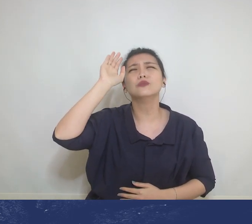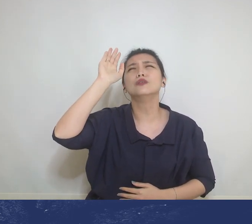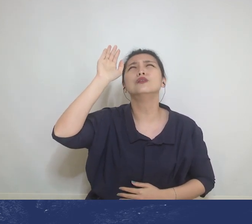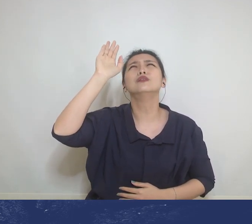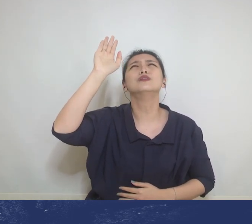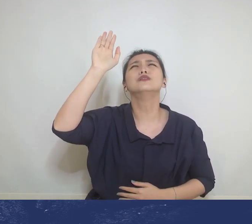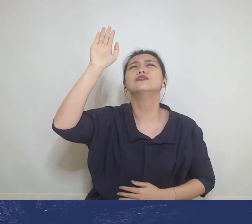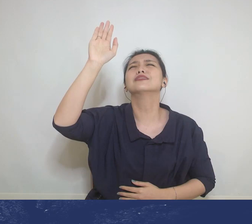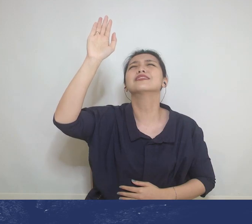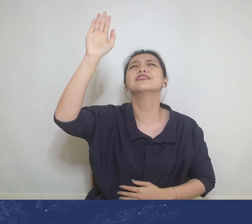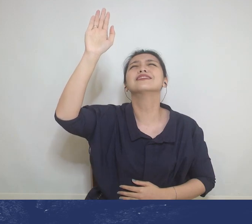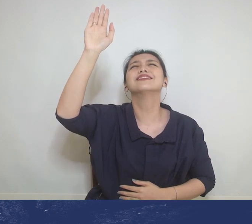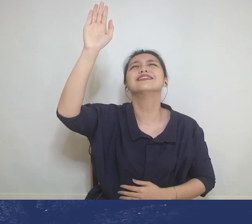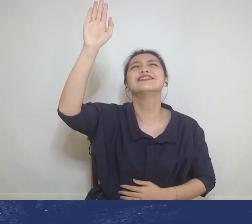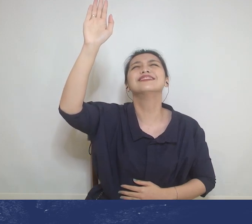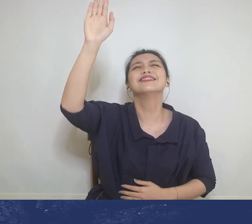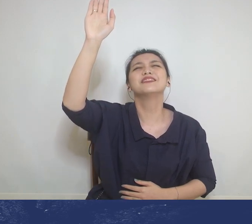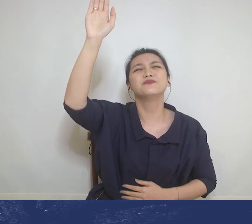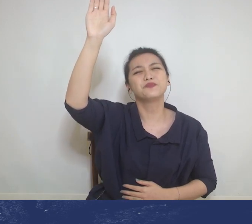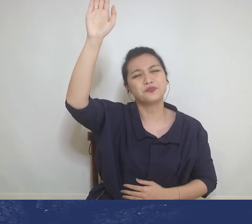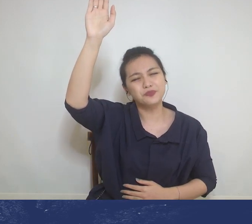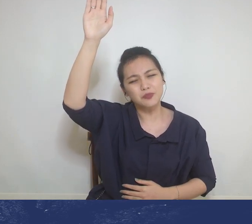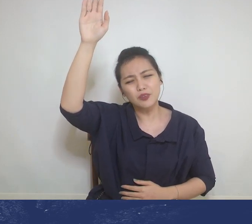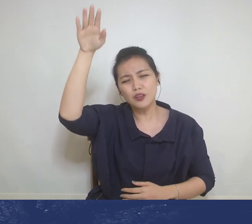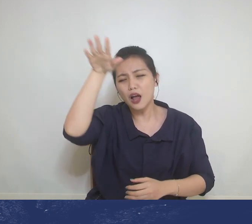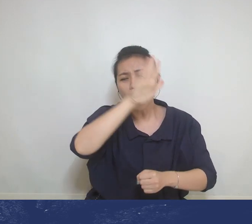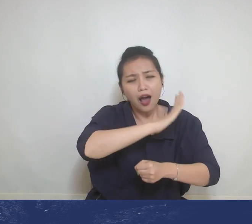hanyalah untukmu.